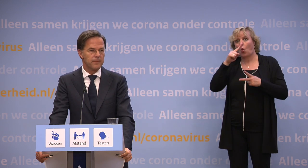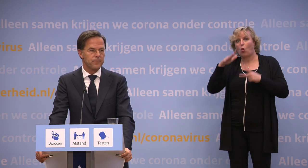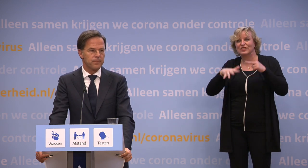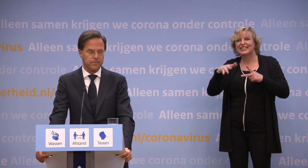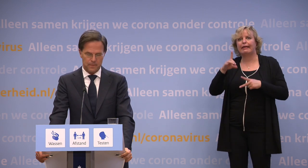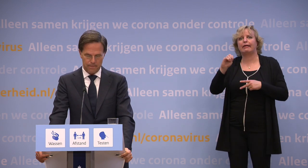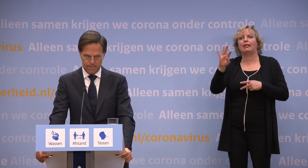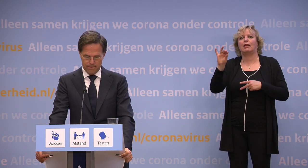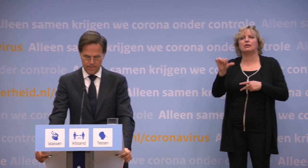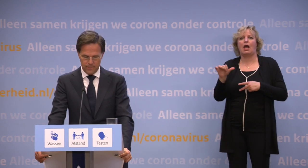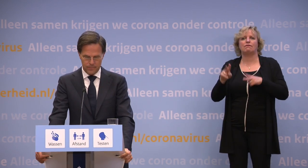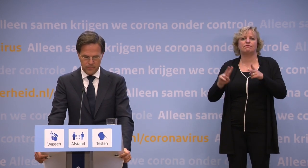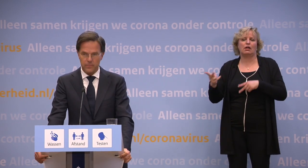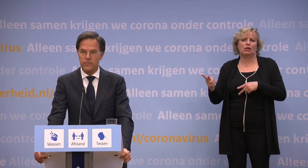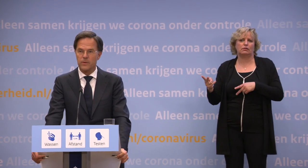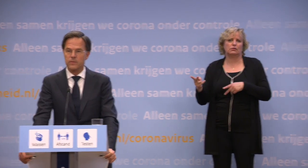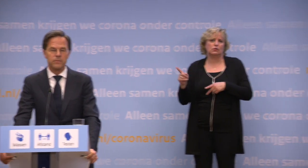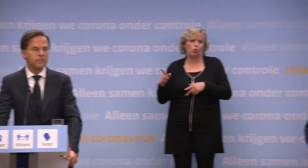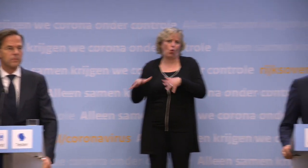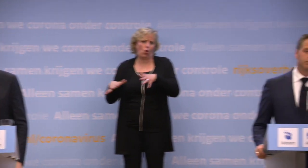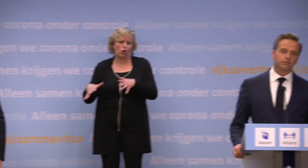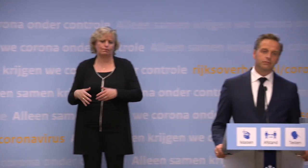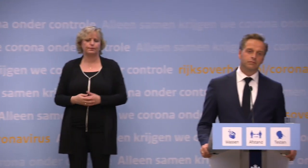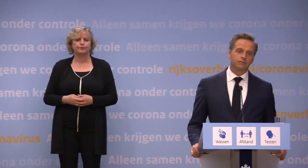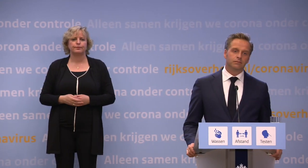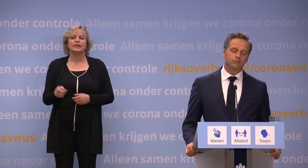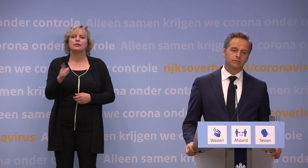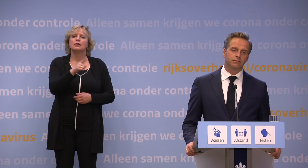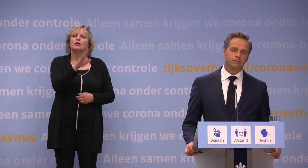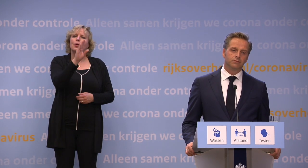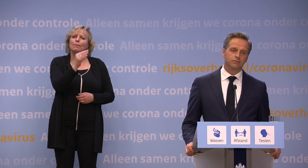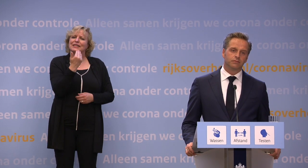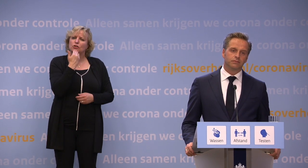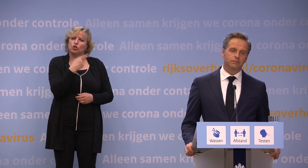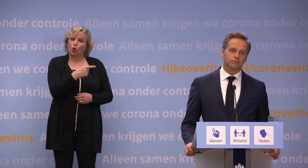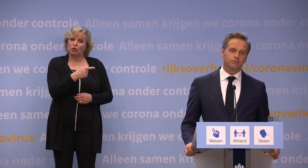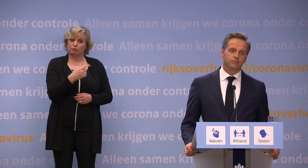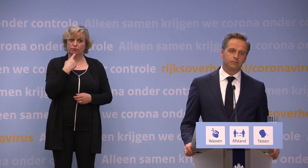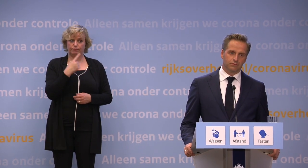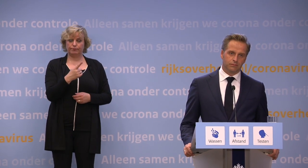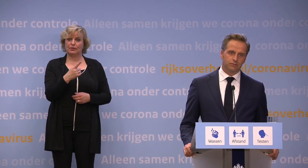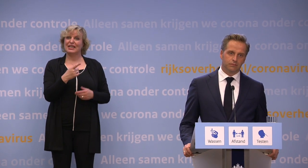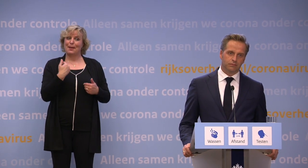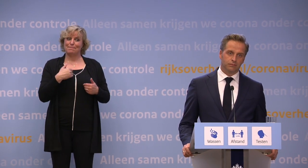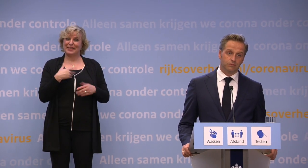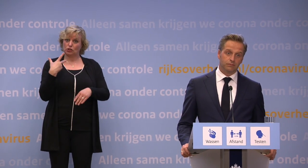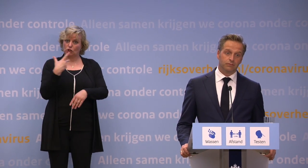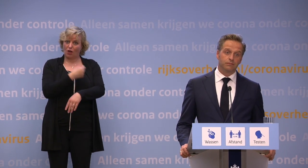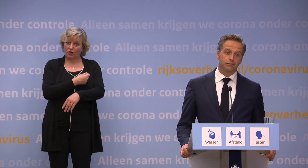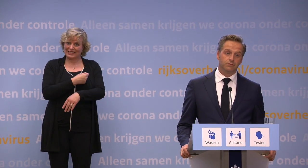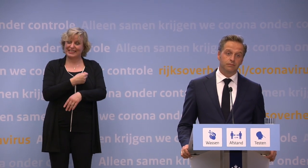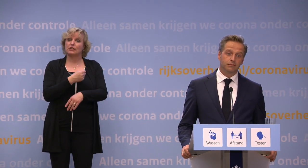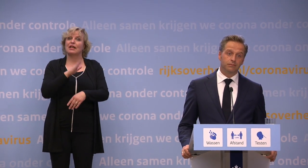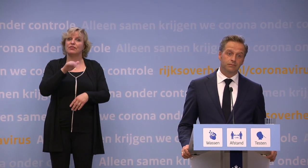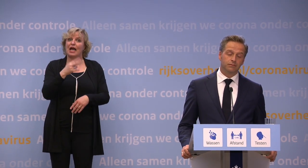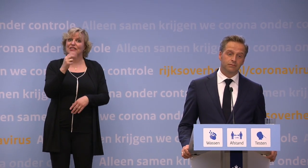gevaarlijk. Meneer De Jonge, nog een vraag voor u. U had het net over vaccineren van mensen die na 2003 geboren zijn. Ik dacht even, u gaat zeggen,